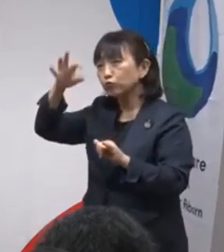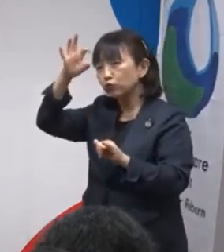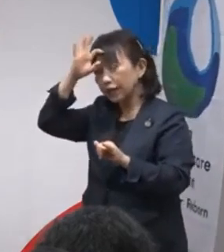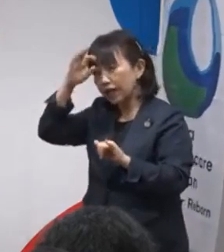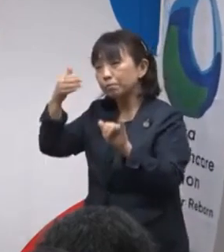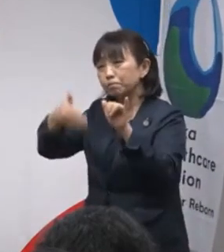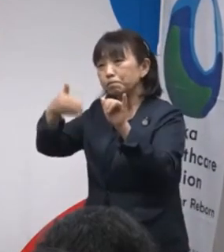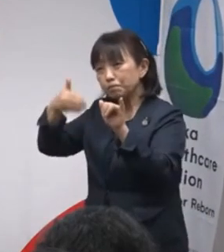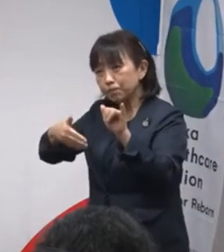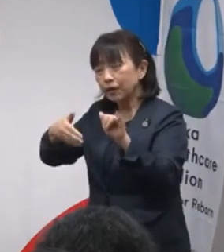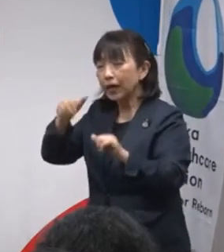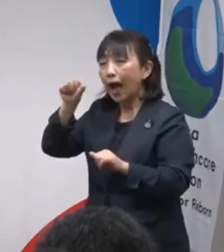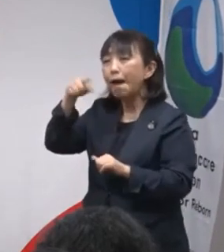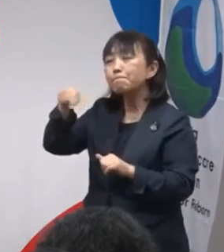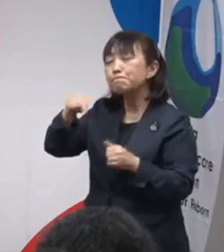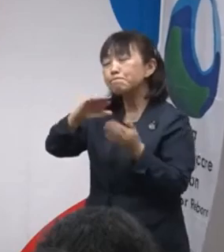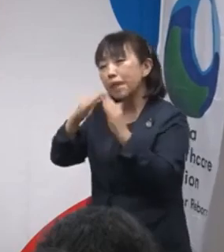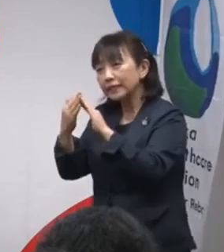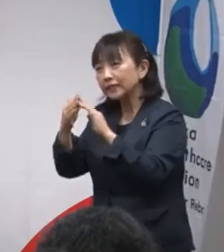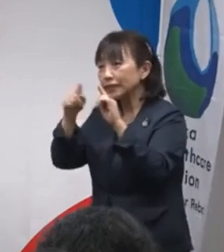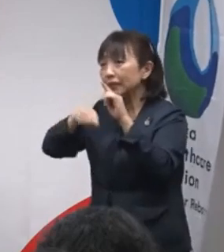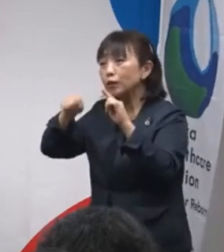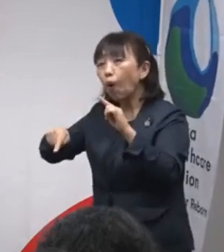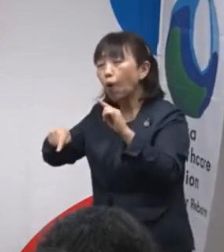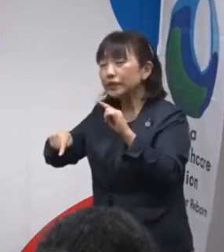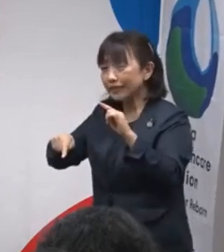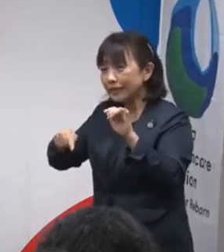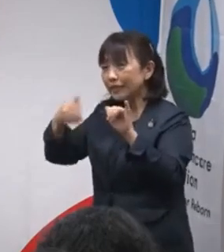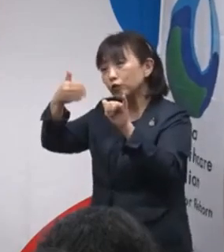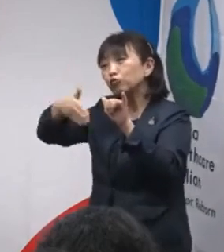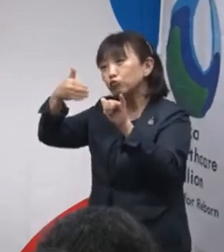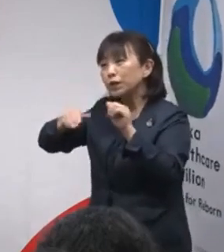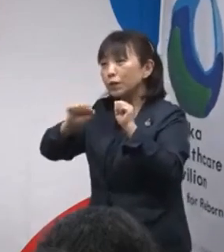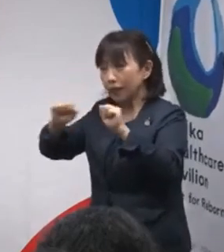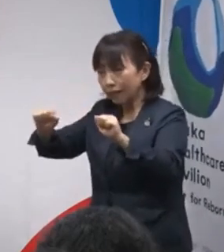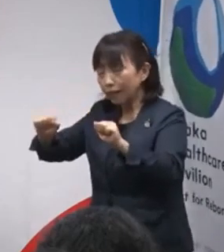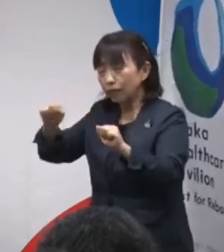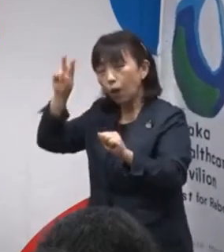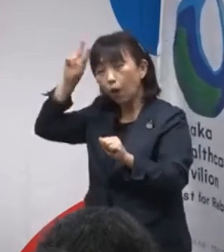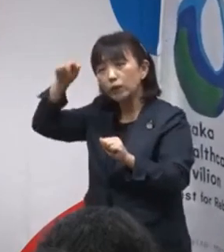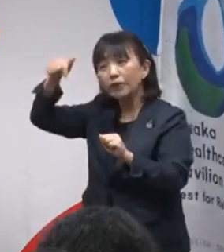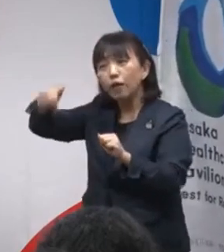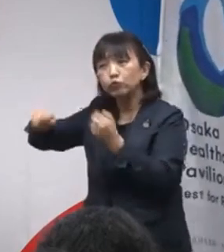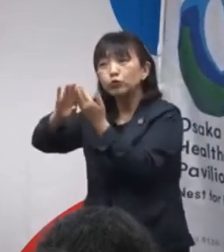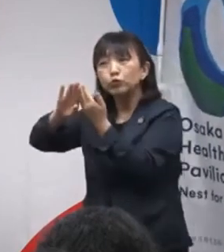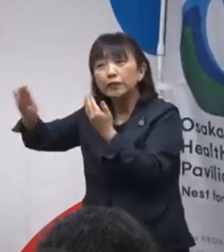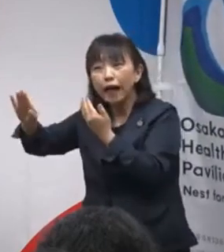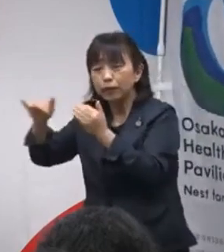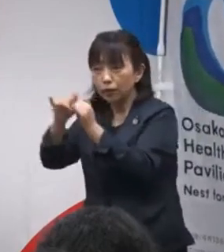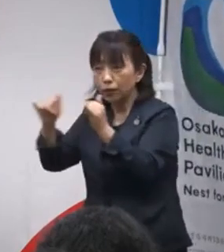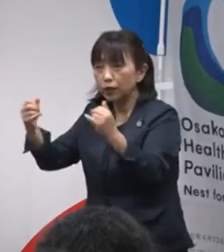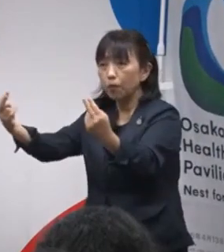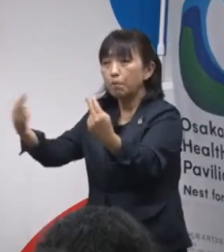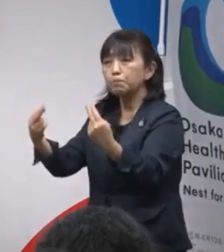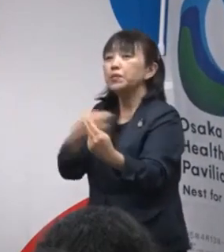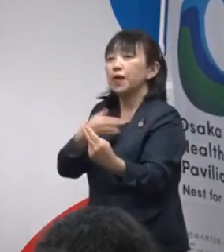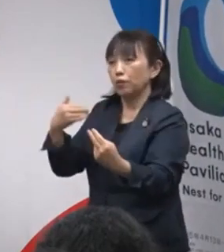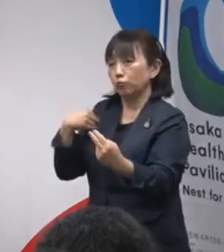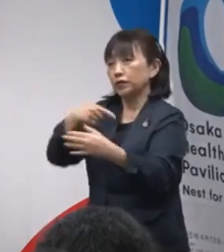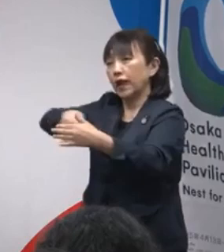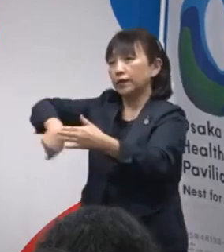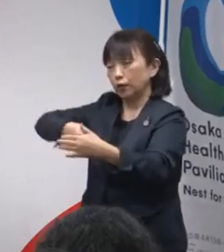チ公式チャンネルでもやってますので、大阪府外の方も 見ることができるというものになります